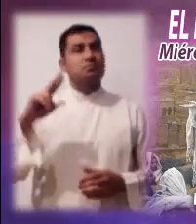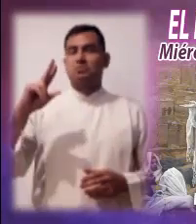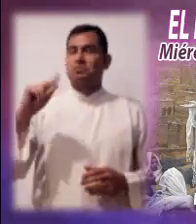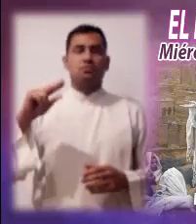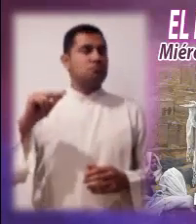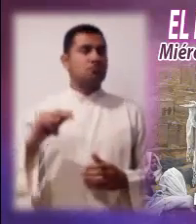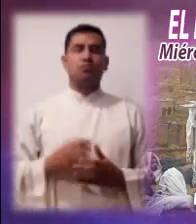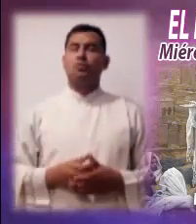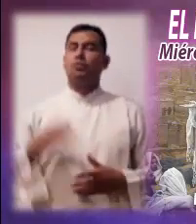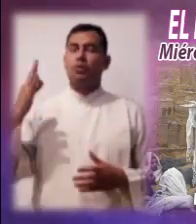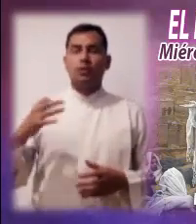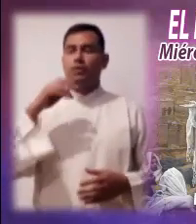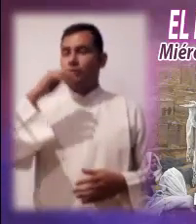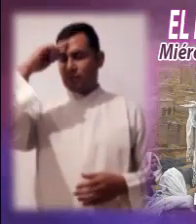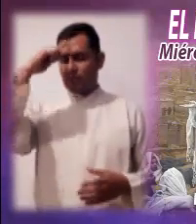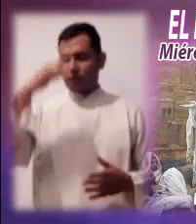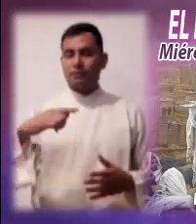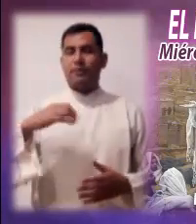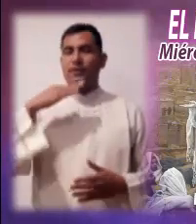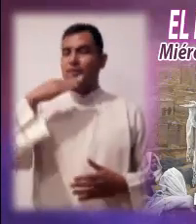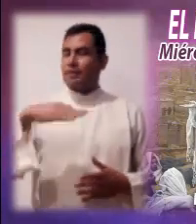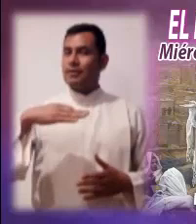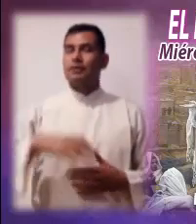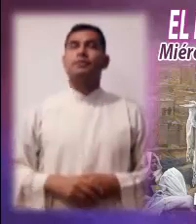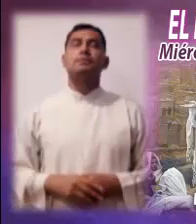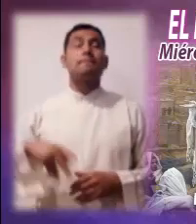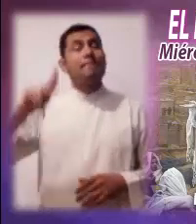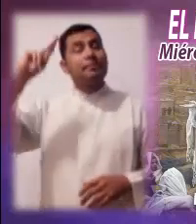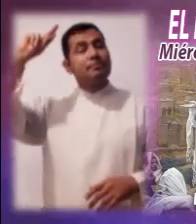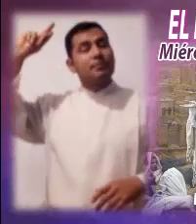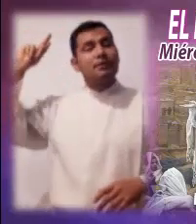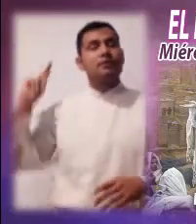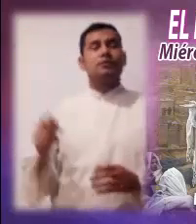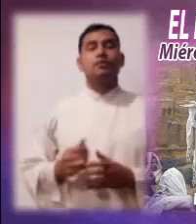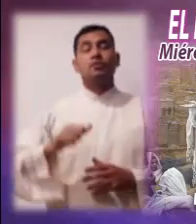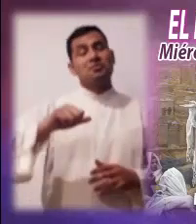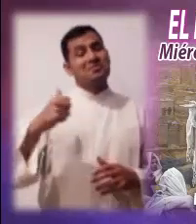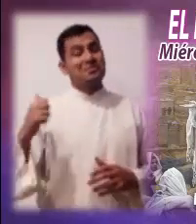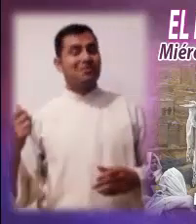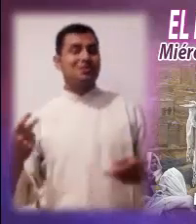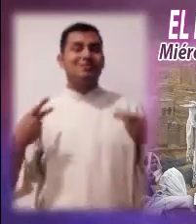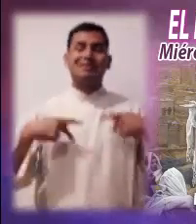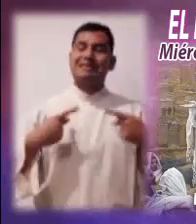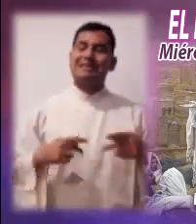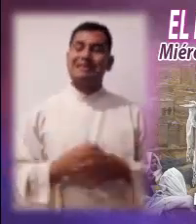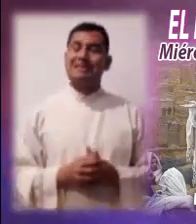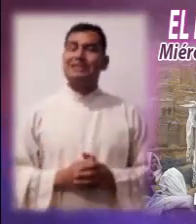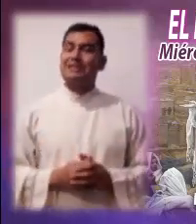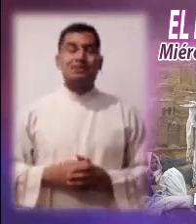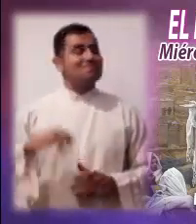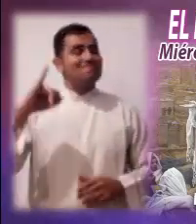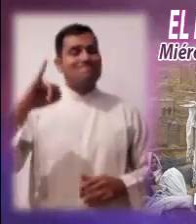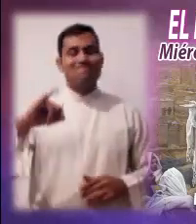ama y se está enamorado? Todo lo contrario sucede cuando solo se realizan los trabajos